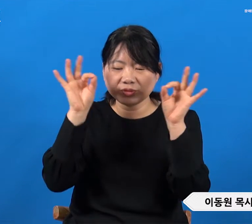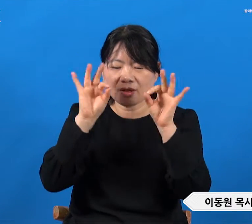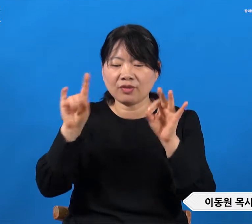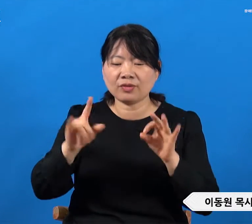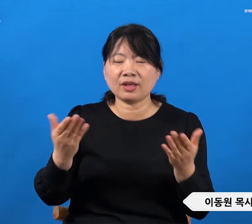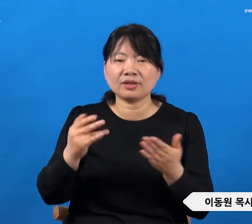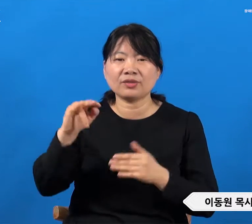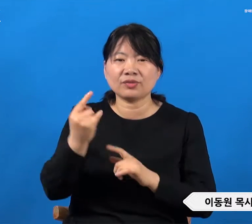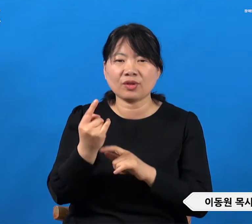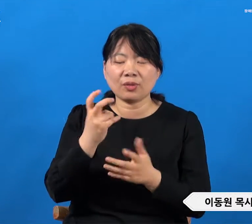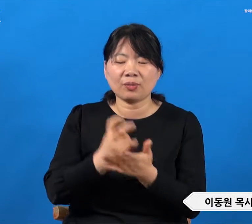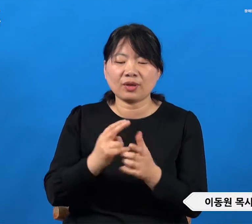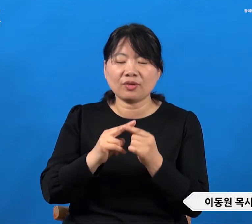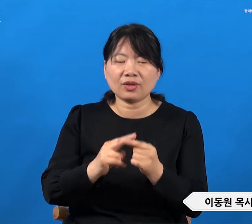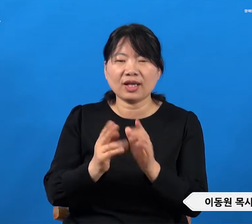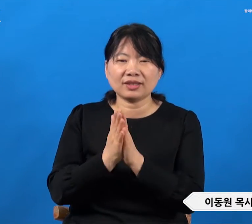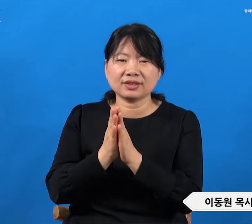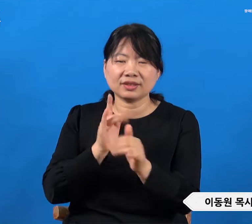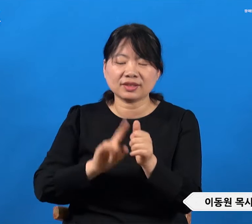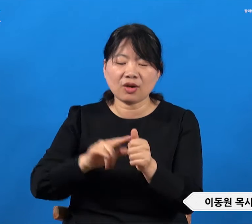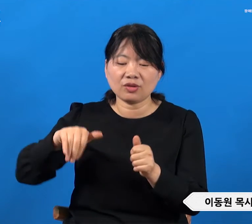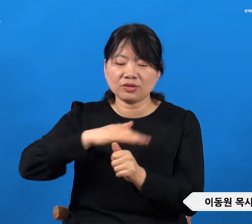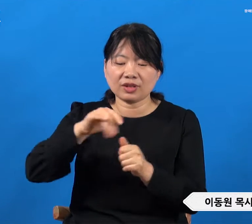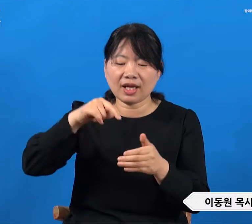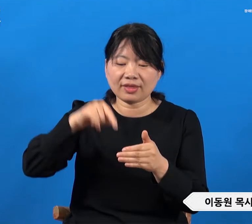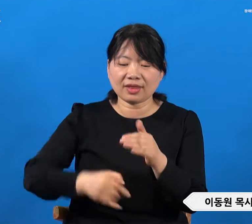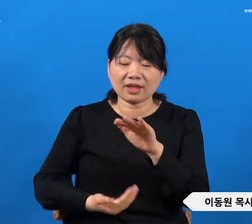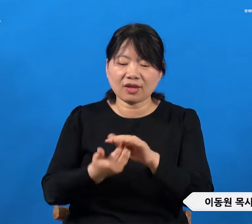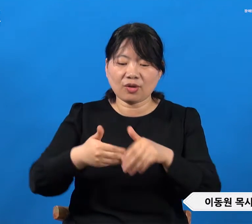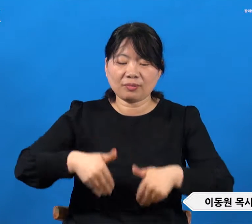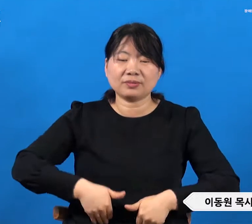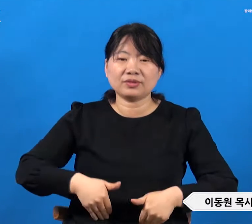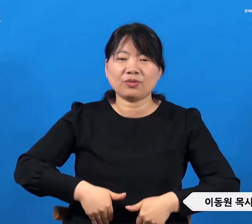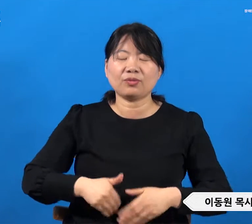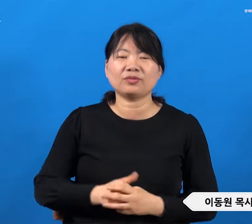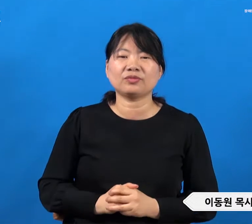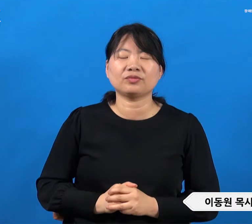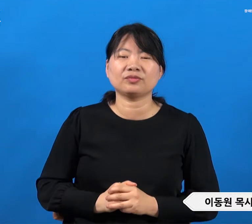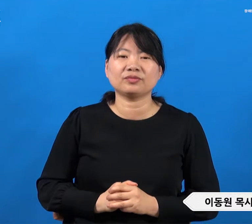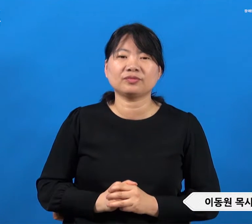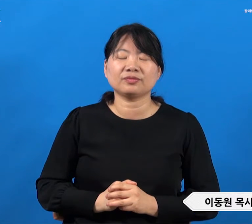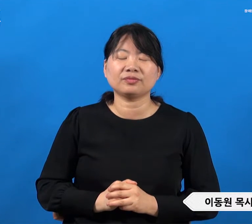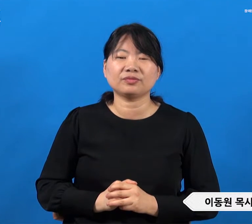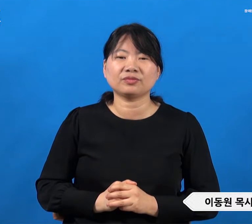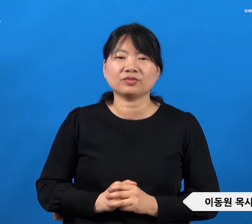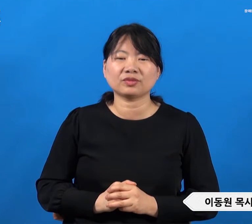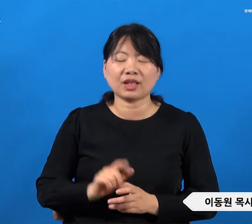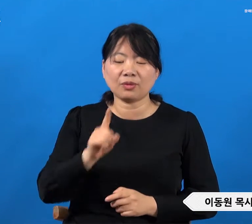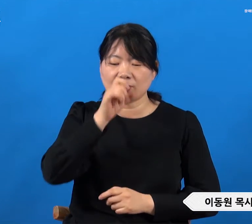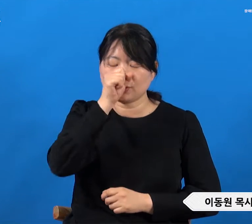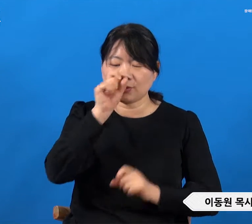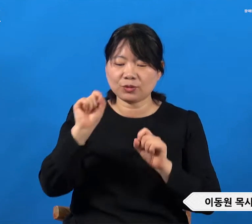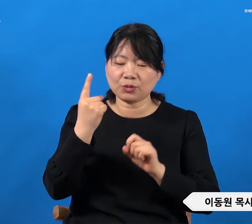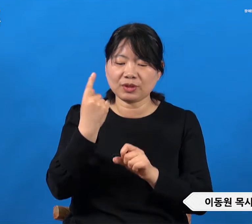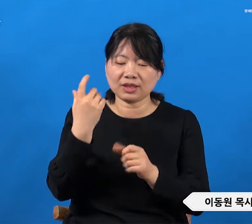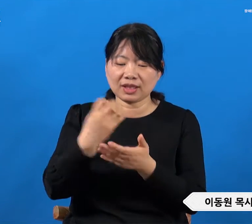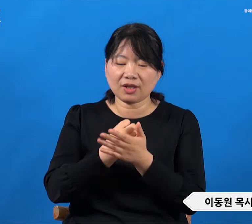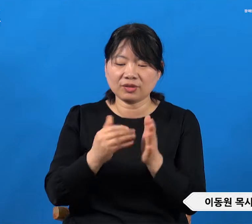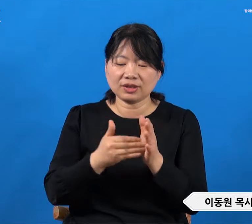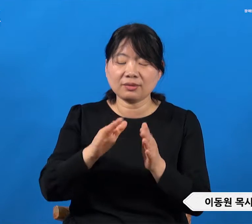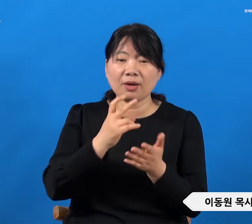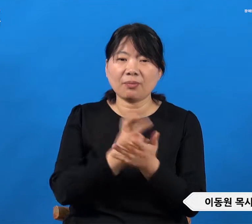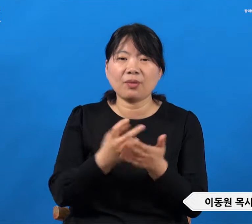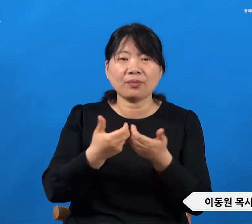추구하는 어떤 일도 법과 질서의 테두리 안에서 이루어져야 한다는 것입니다. 아무리 좋은 동기를 가졌다